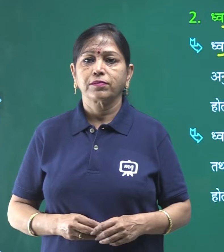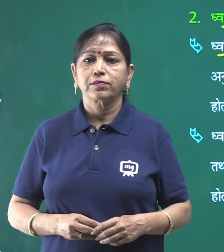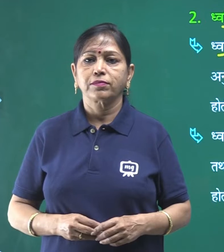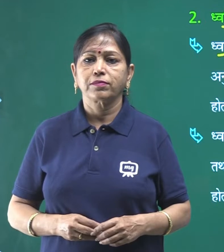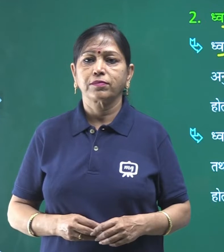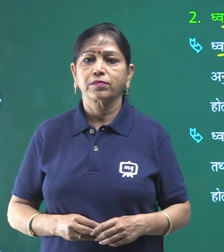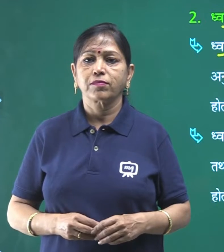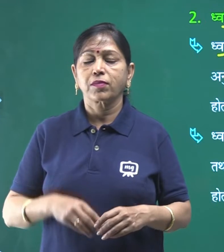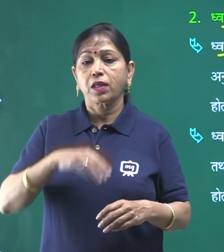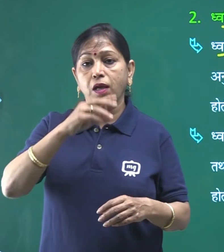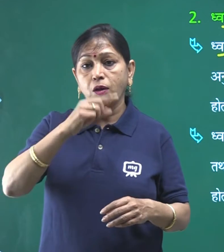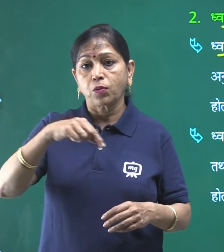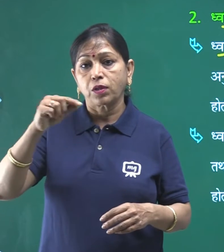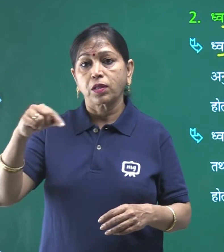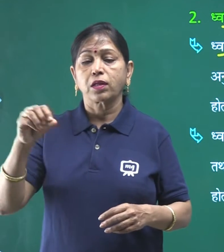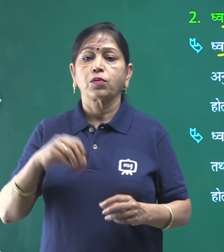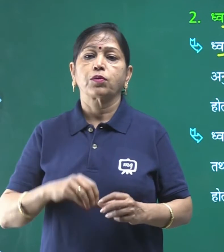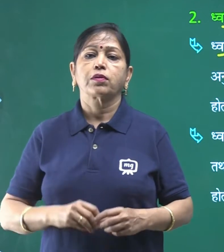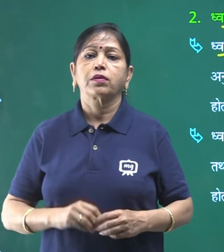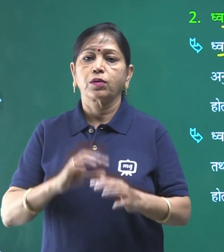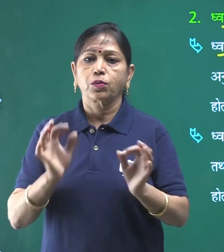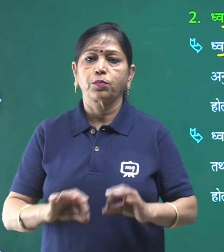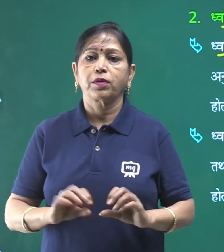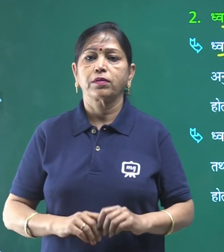अनुदैर्घ्य तरंगों के रूप में